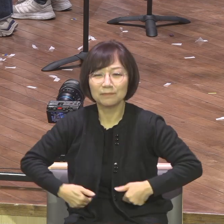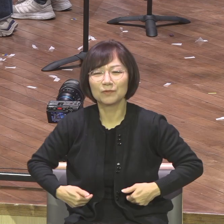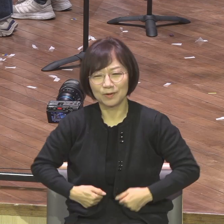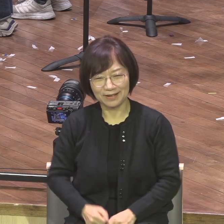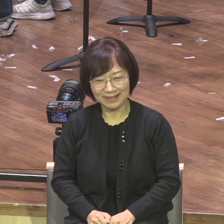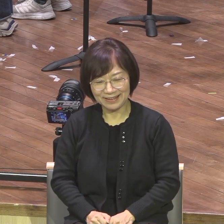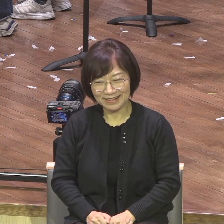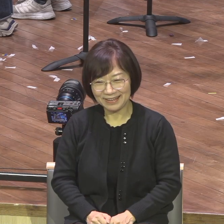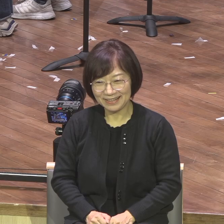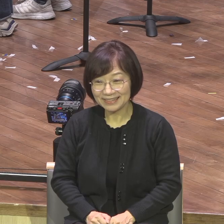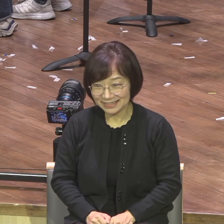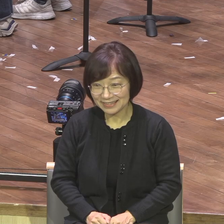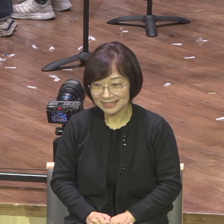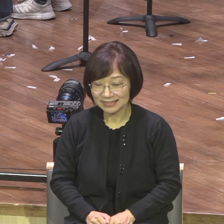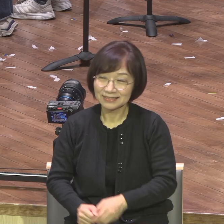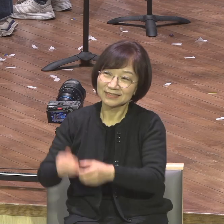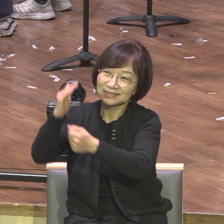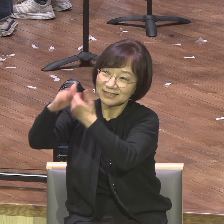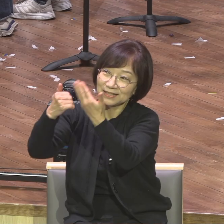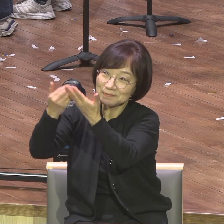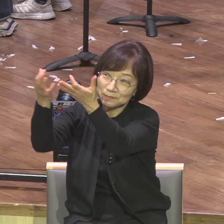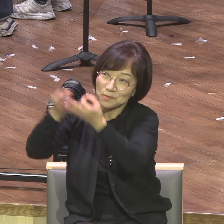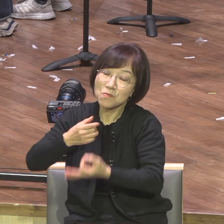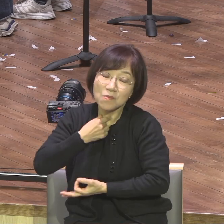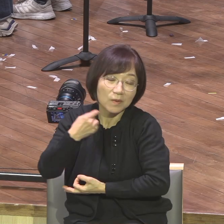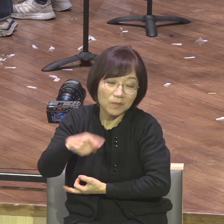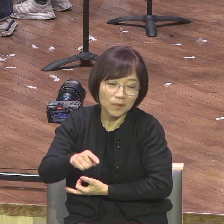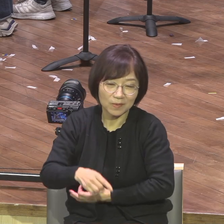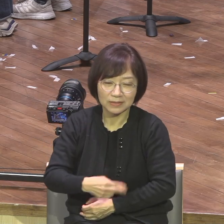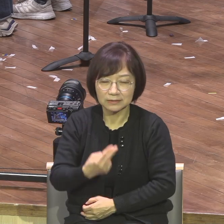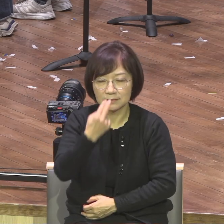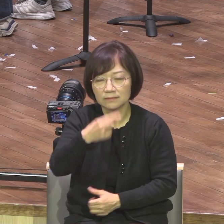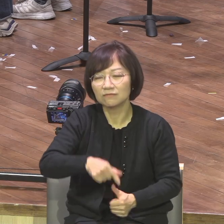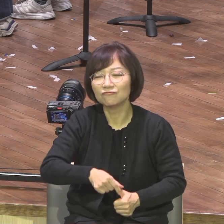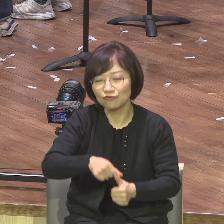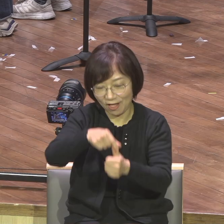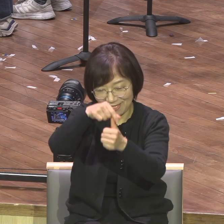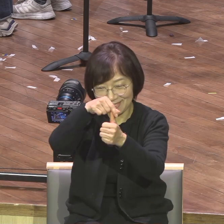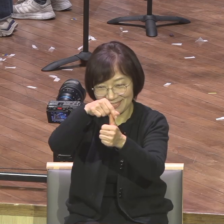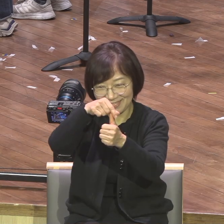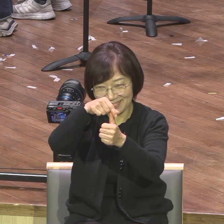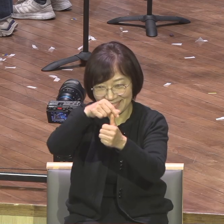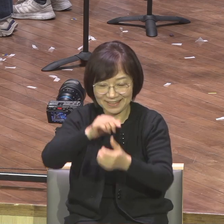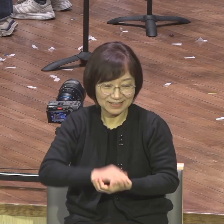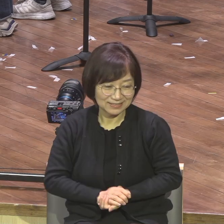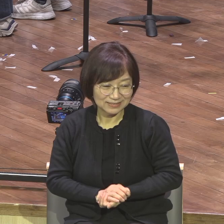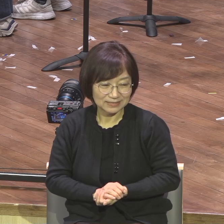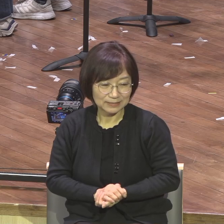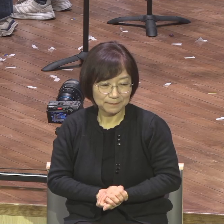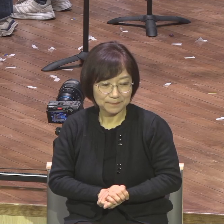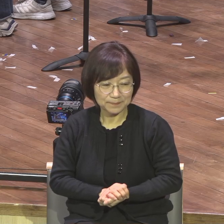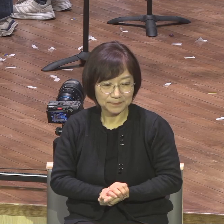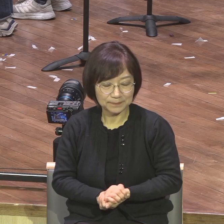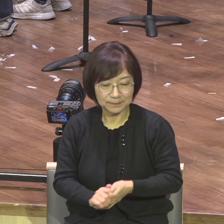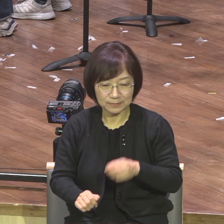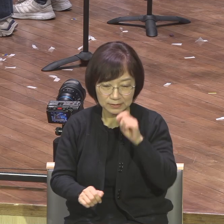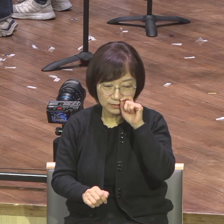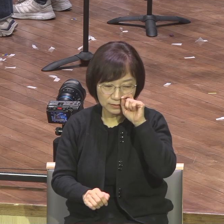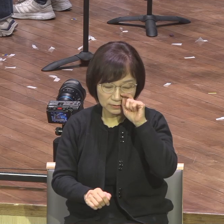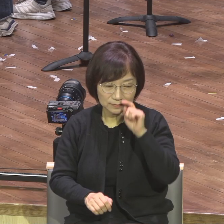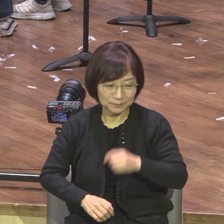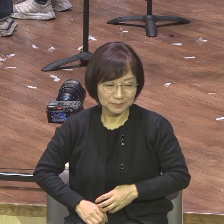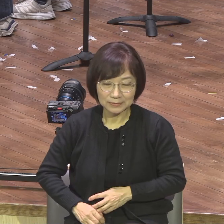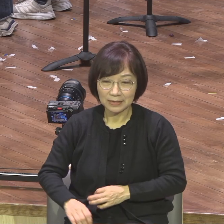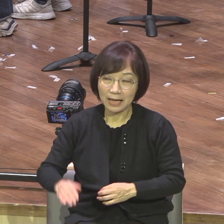마음의 생명 구원 이 성탄 전달자 다 되어서 세상 사람들이 알 수도 줄 수도 없는